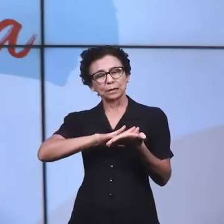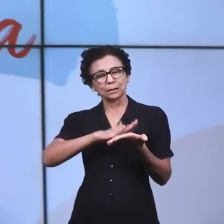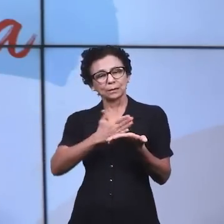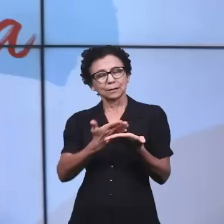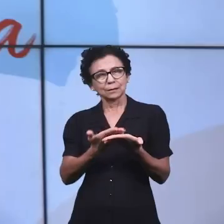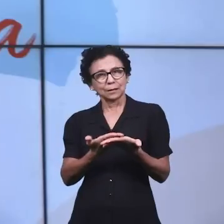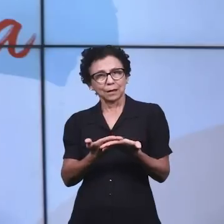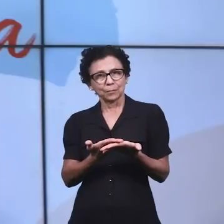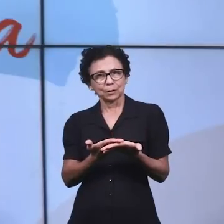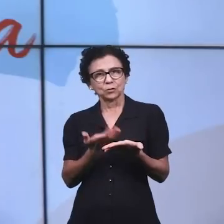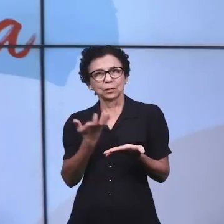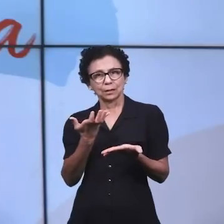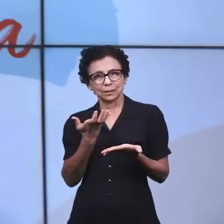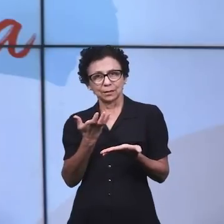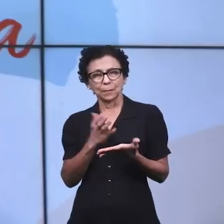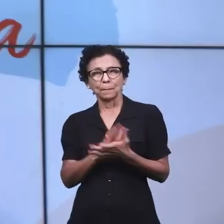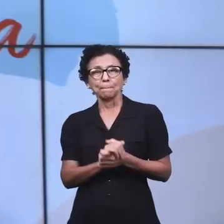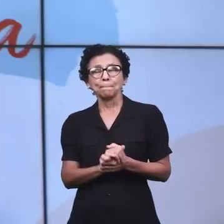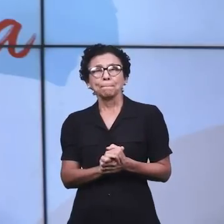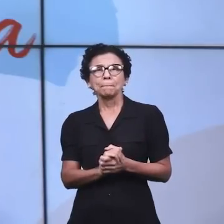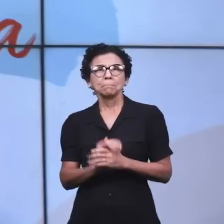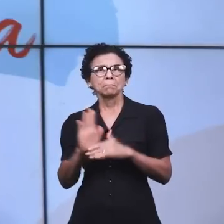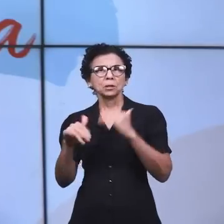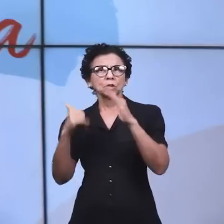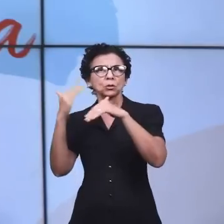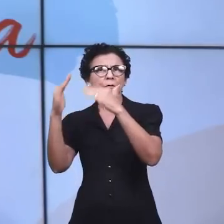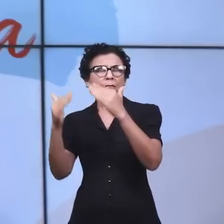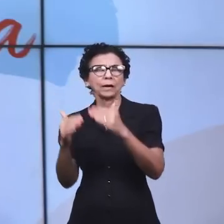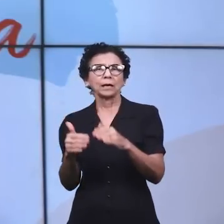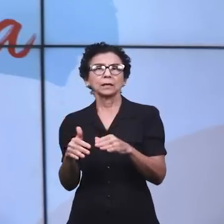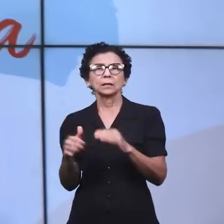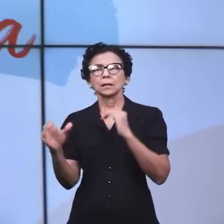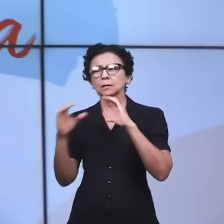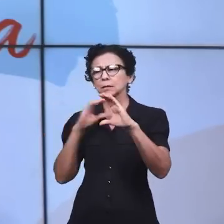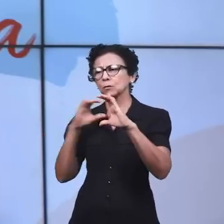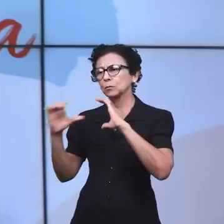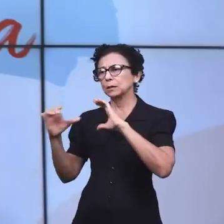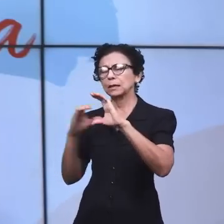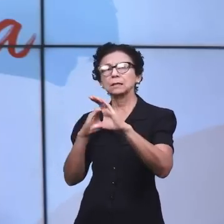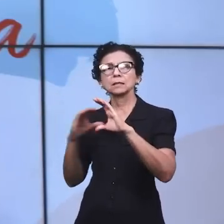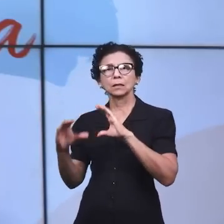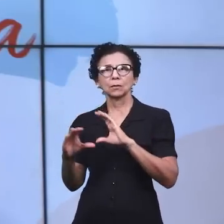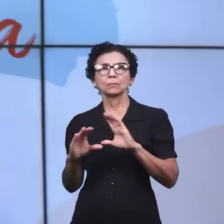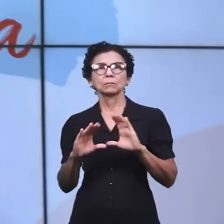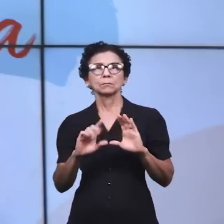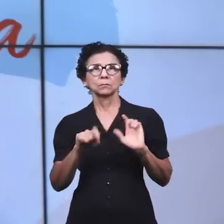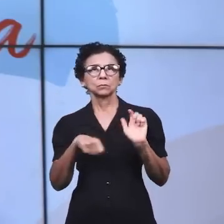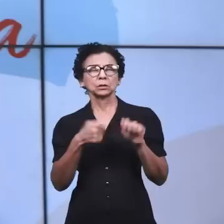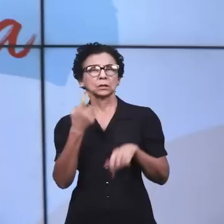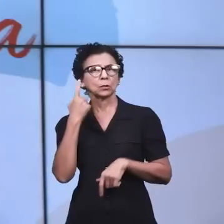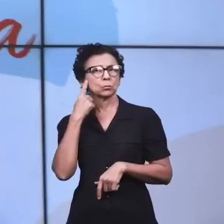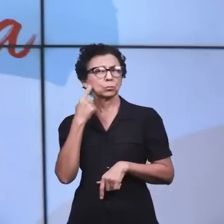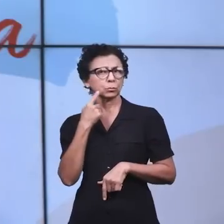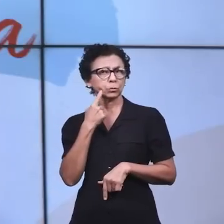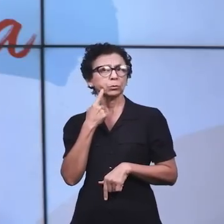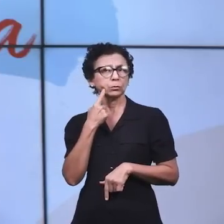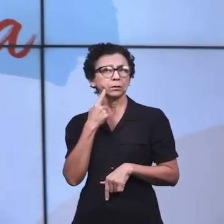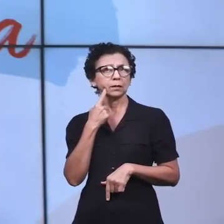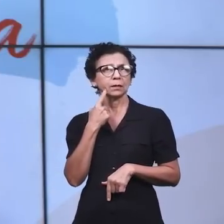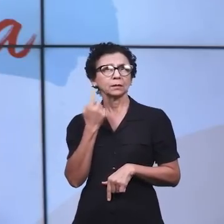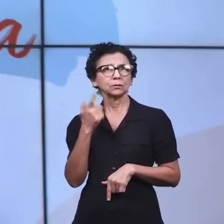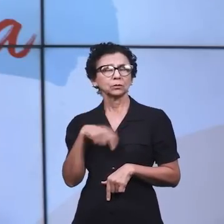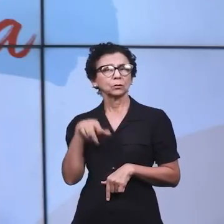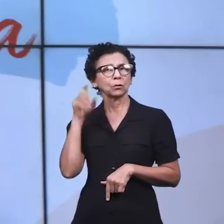bom, gente? E aí você começa a desenvolver a conversa com estes sinais, tá bom? Sinal de surdo, lembrando, né? Sinal de surdo,